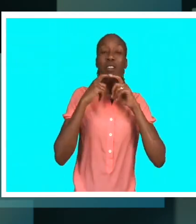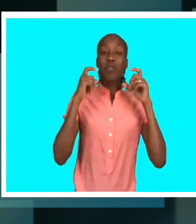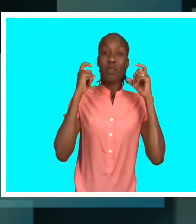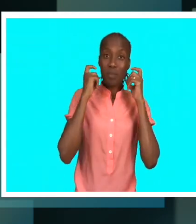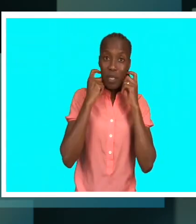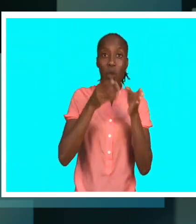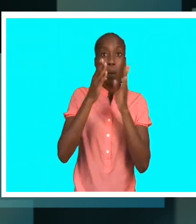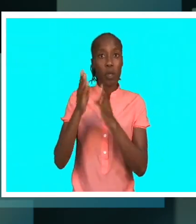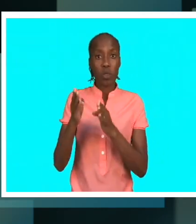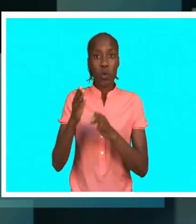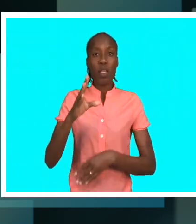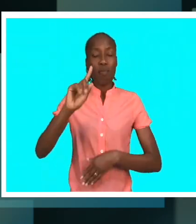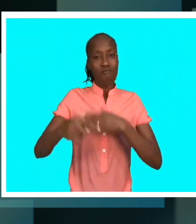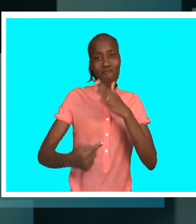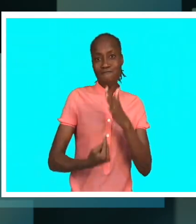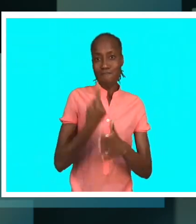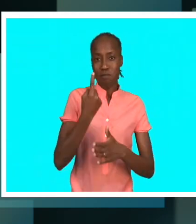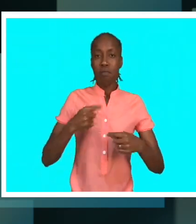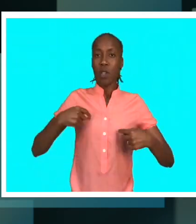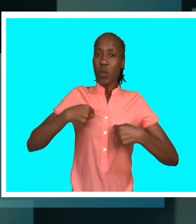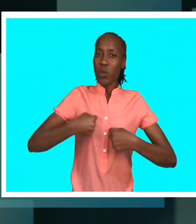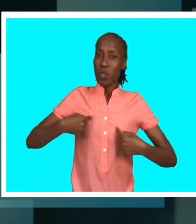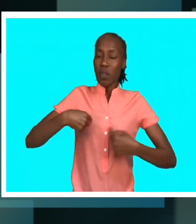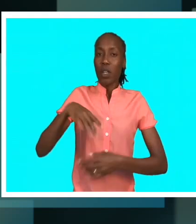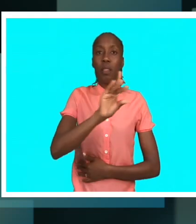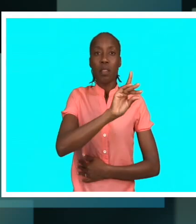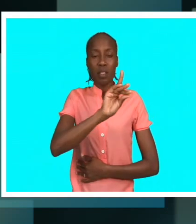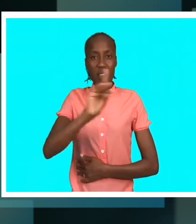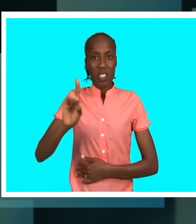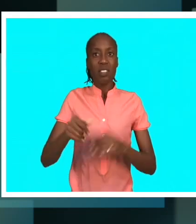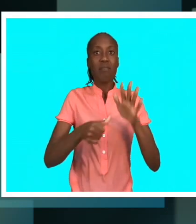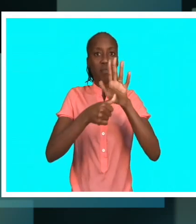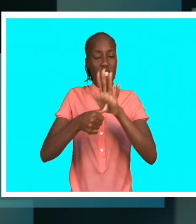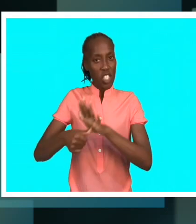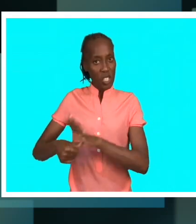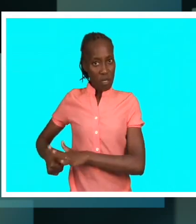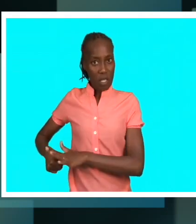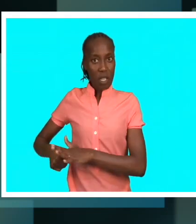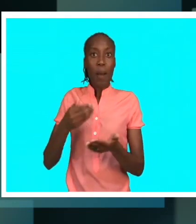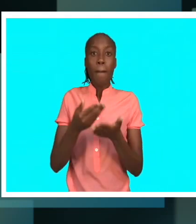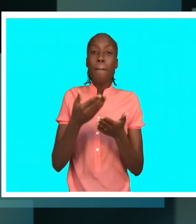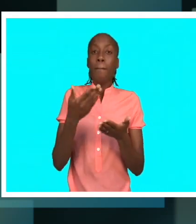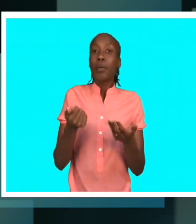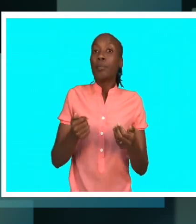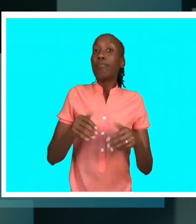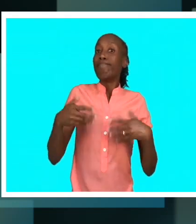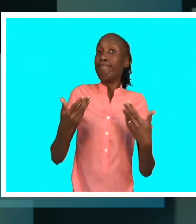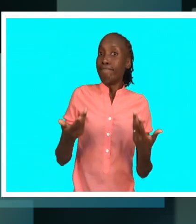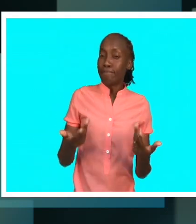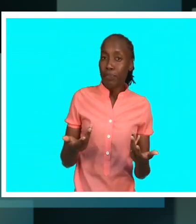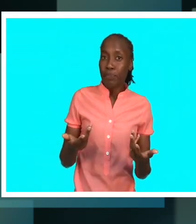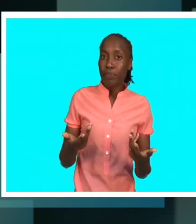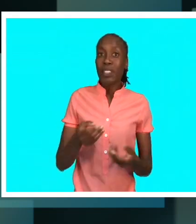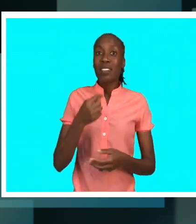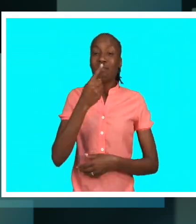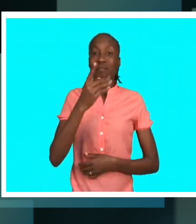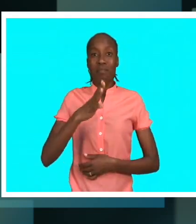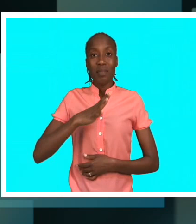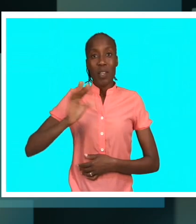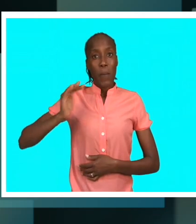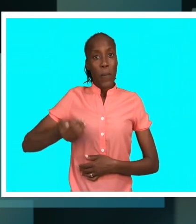moçambicanos que em algum momento já sofreram algum tipo de discriminação devido à sua condição física.